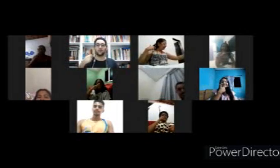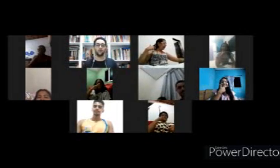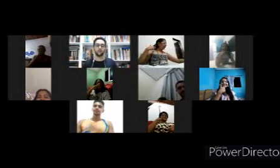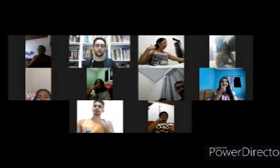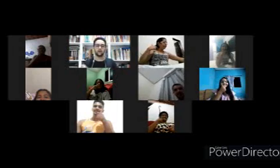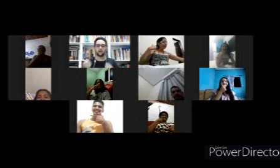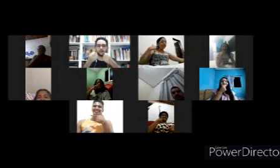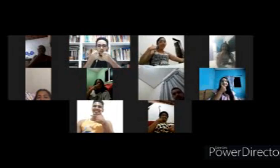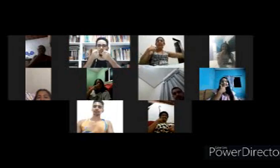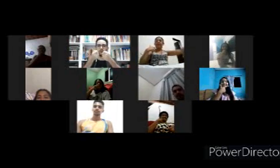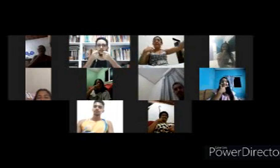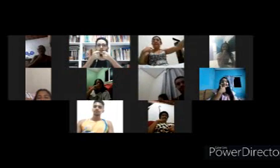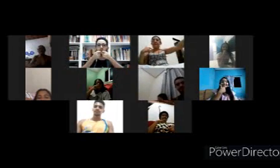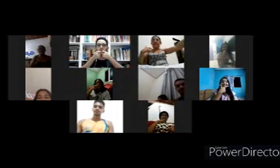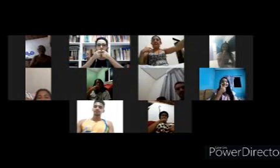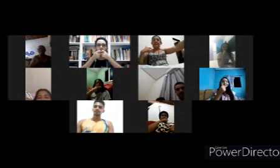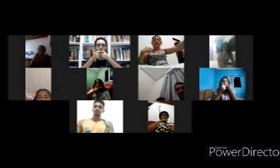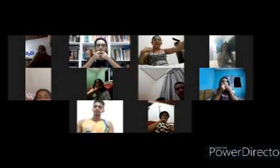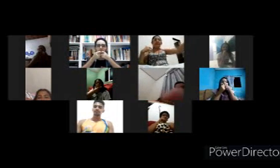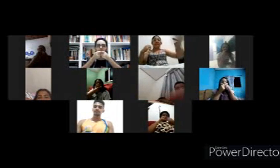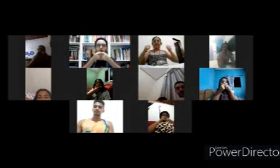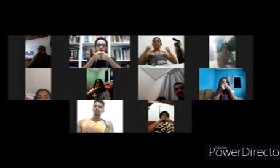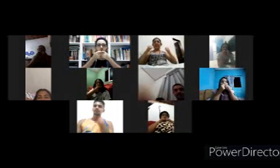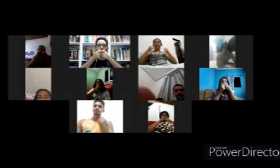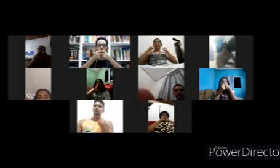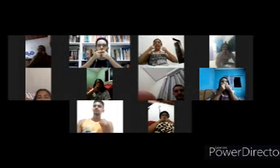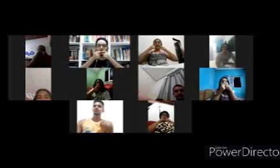Ou eu tenho esse com os 2 dedos, em que eu vou abrir o meu sorriso.